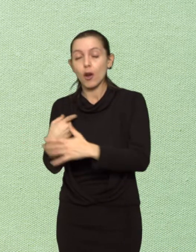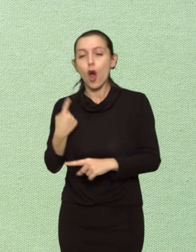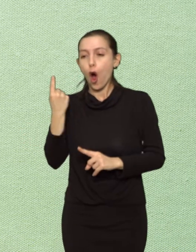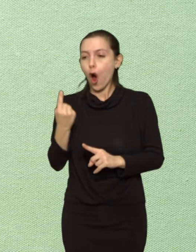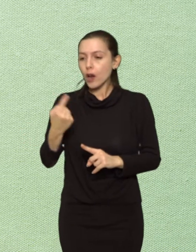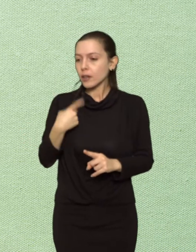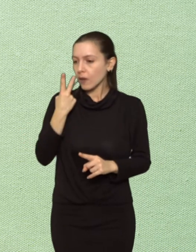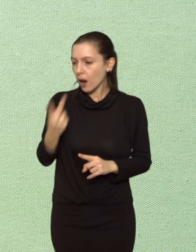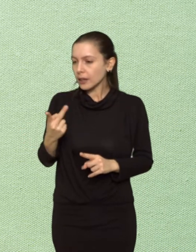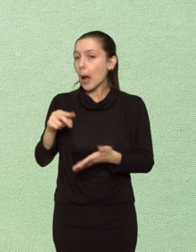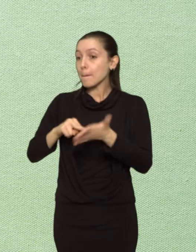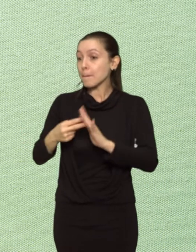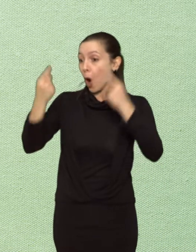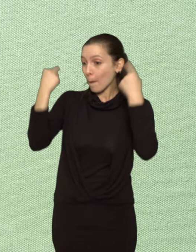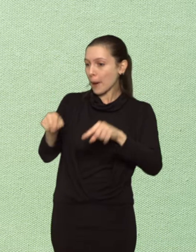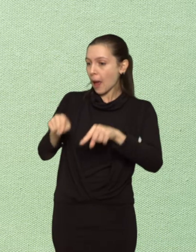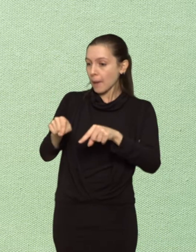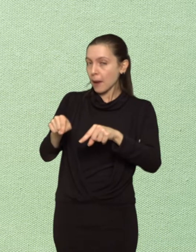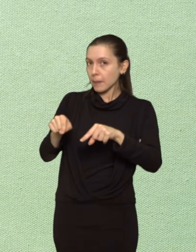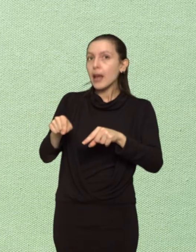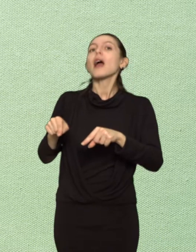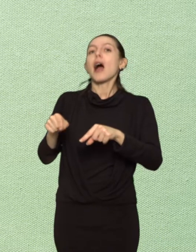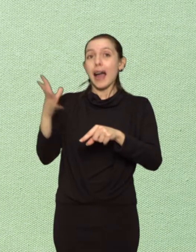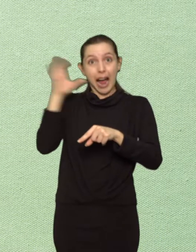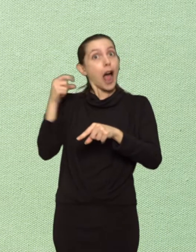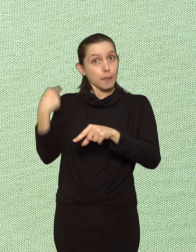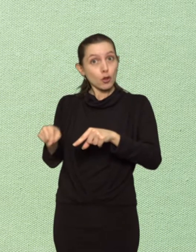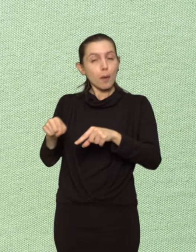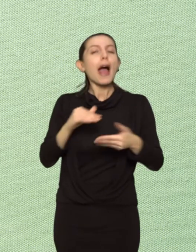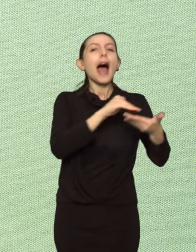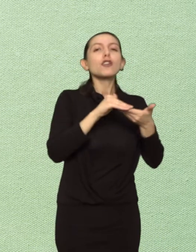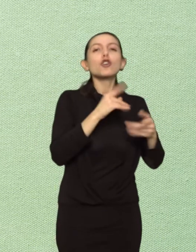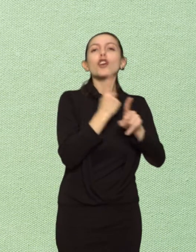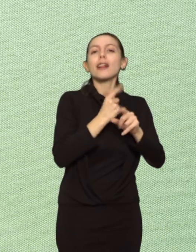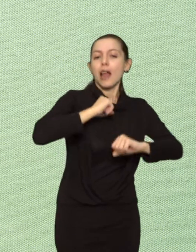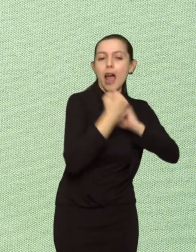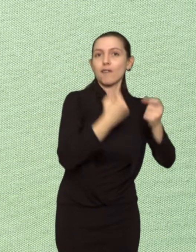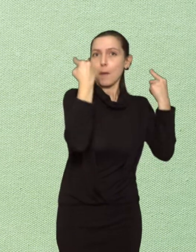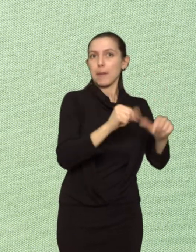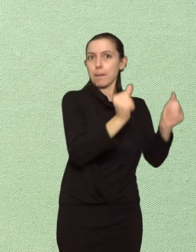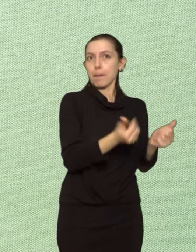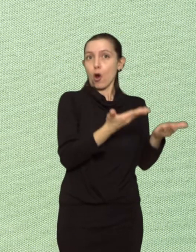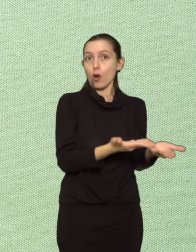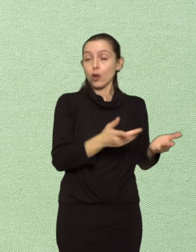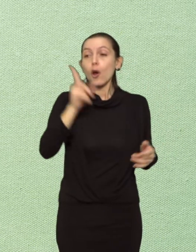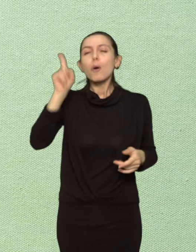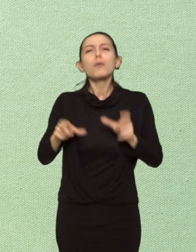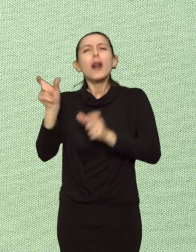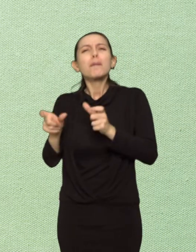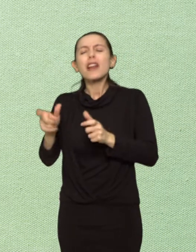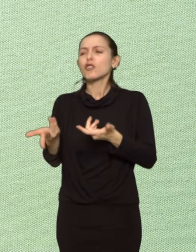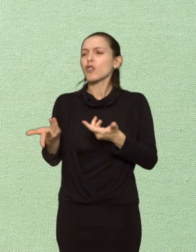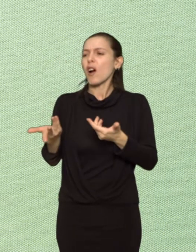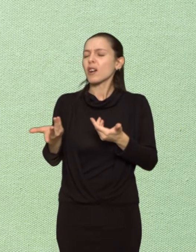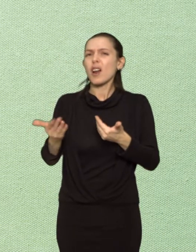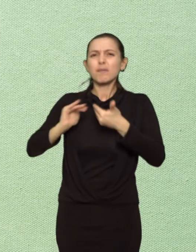qual è il problema, la società deve comportarsi in un certo modo. Anche per le persone che vivono discriminazioni e mancanza